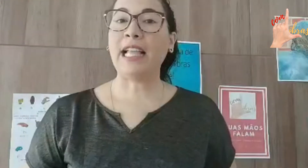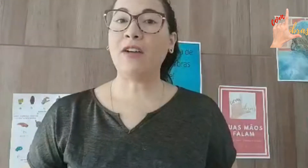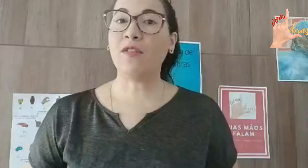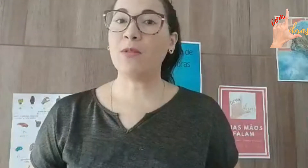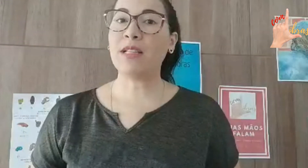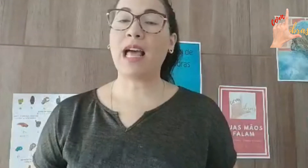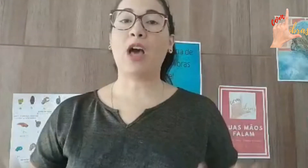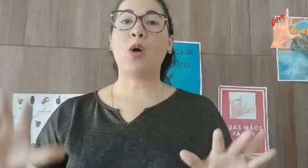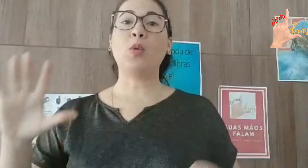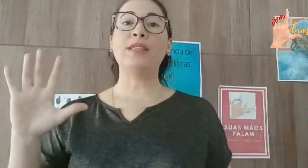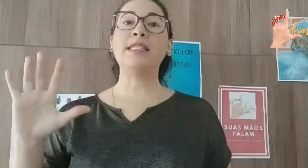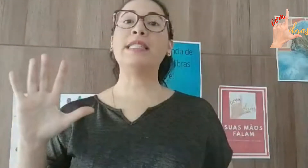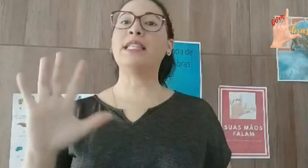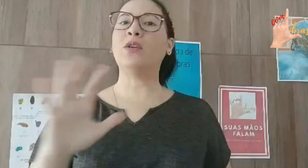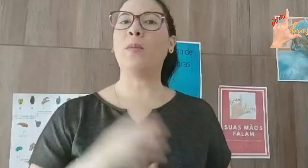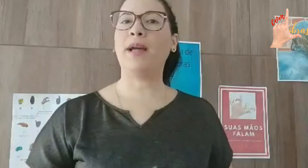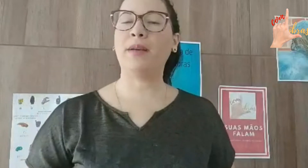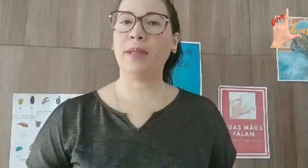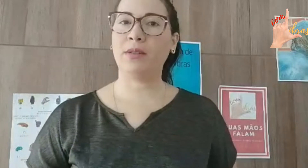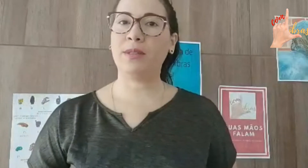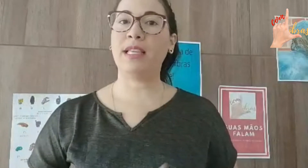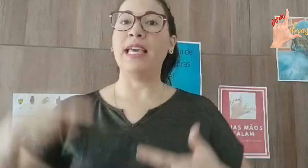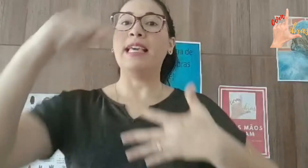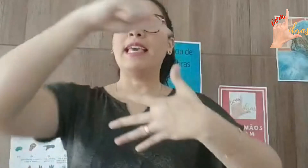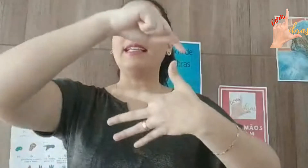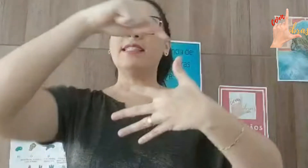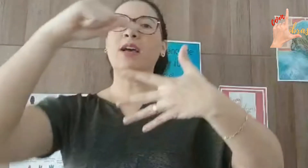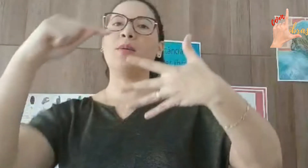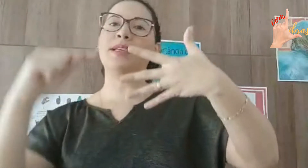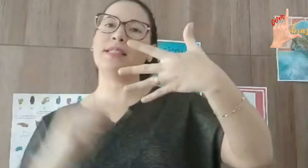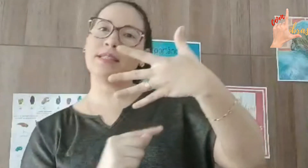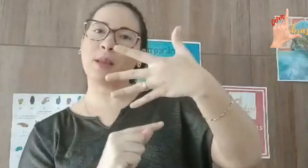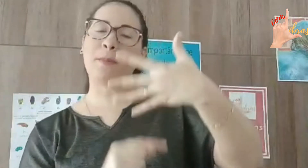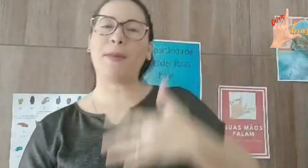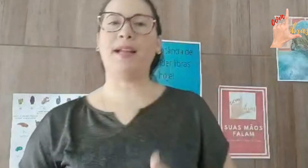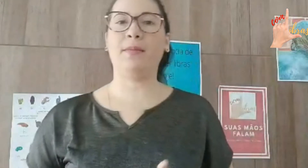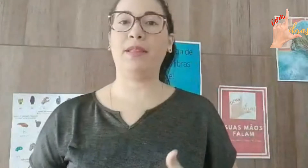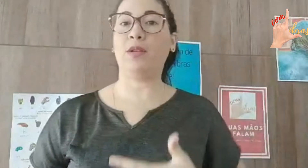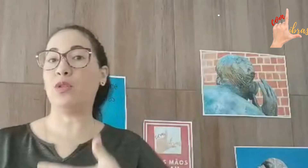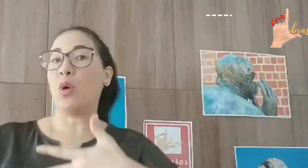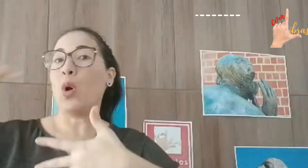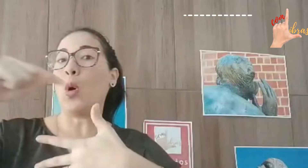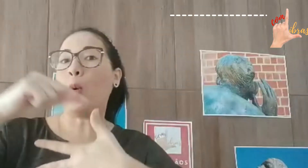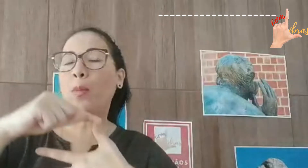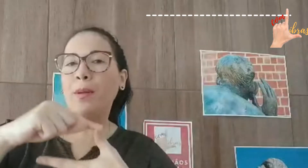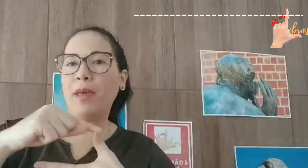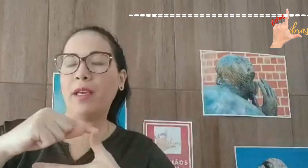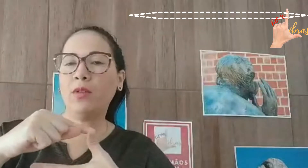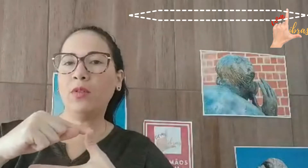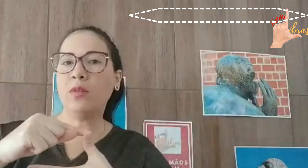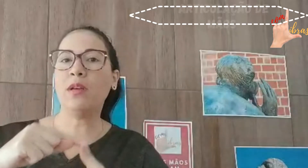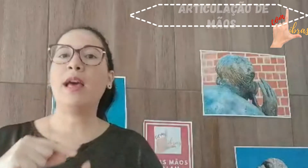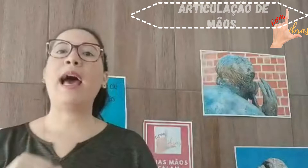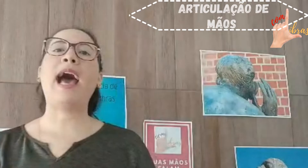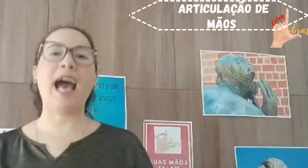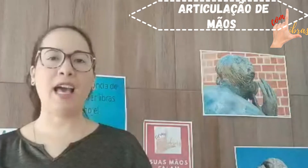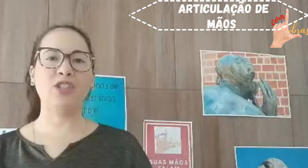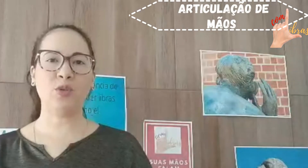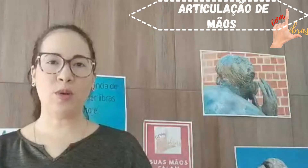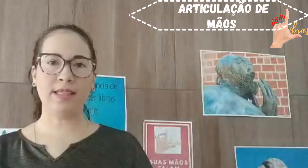Então, vamos lá. Os 5 parâmetros. Quem são esses parâmetros? O primeiro, articulação